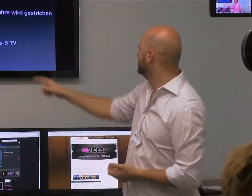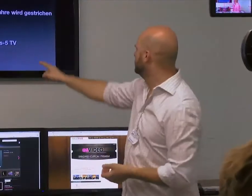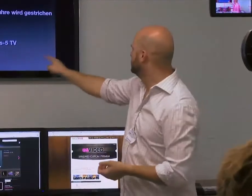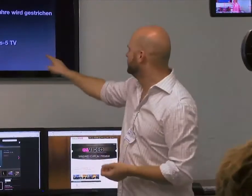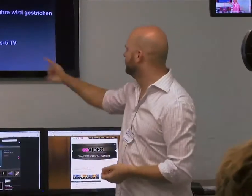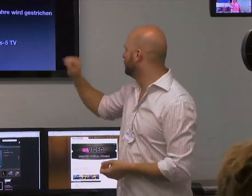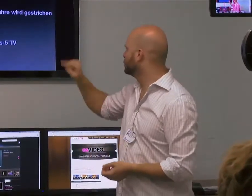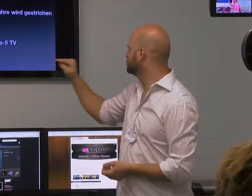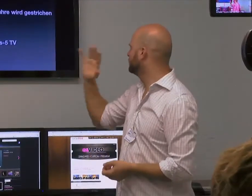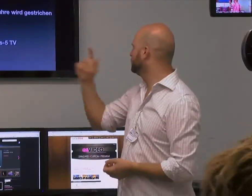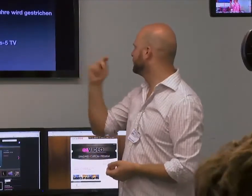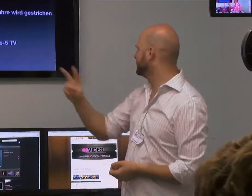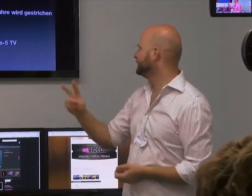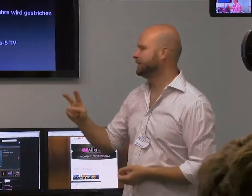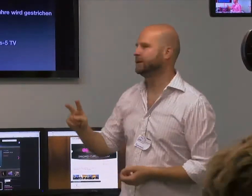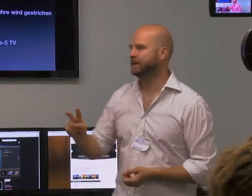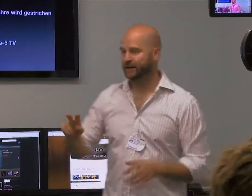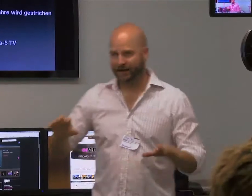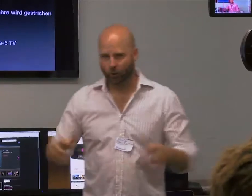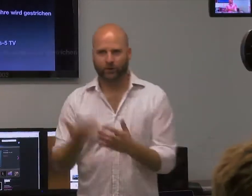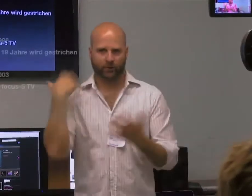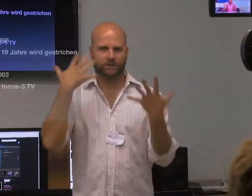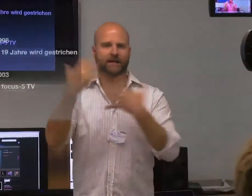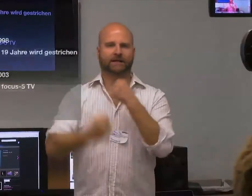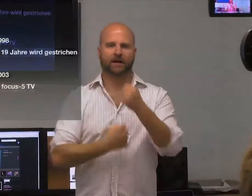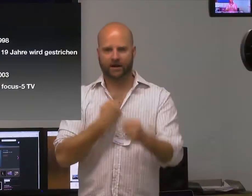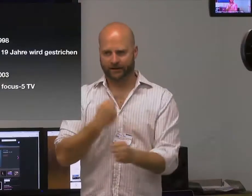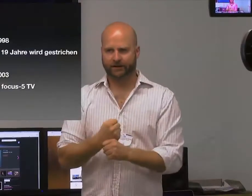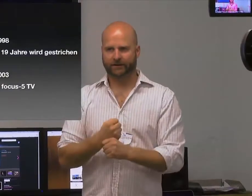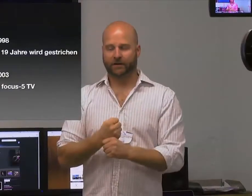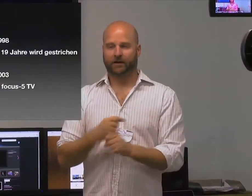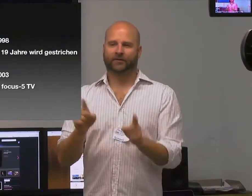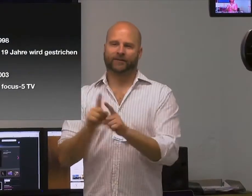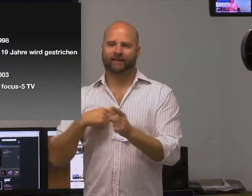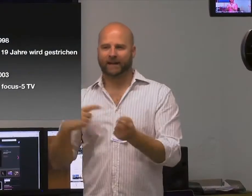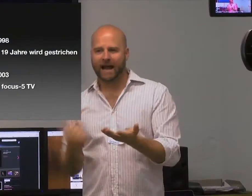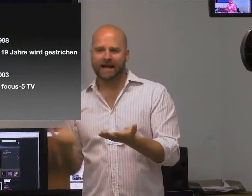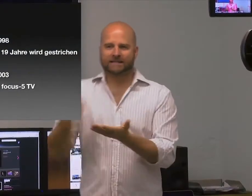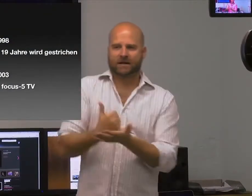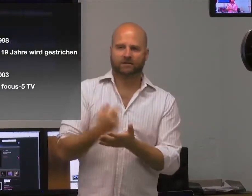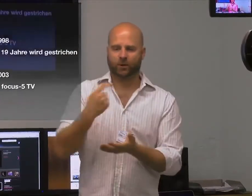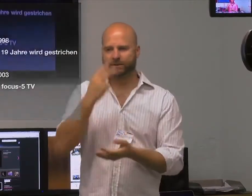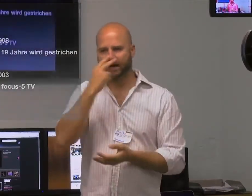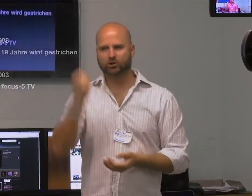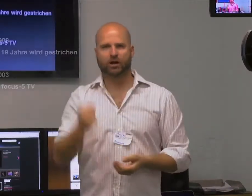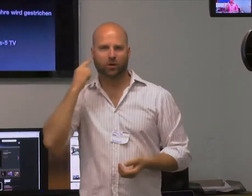Also zuerst war das unser Name, Focus 5 TV. Vor 10 Jahren haben wir das so gegründet. Das war eigentlich